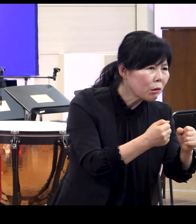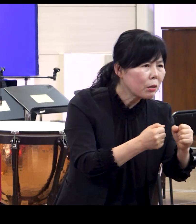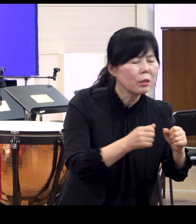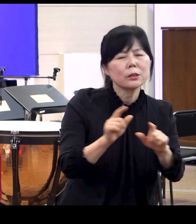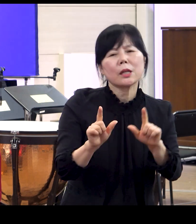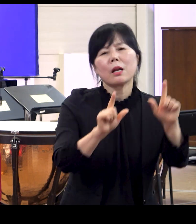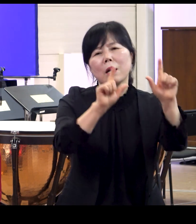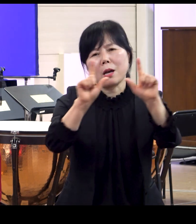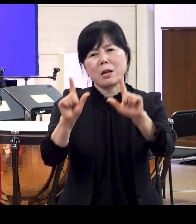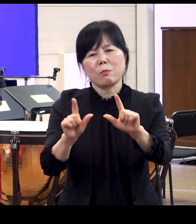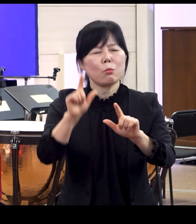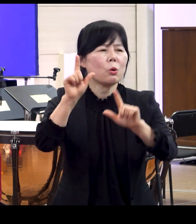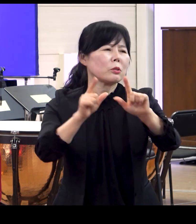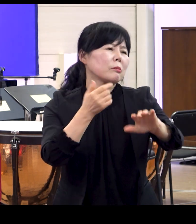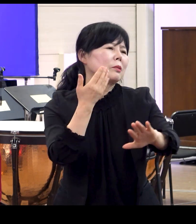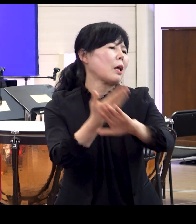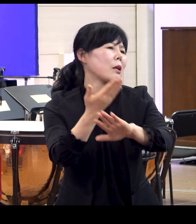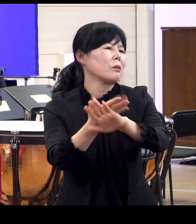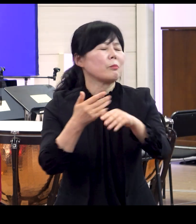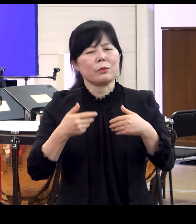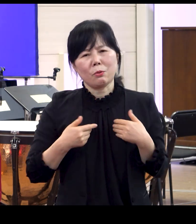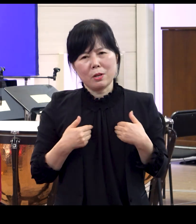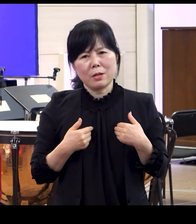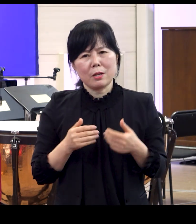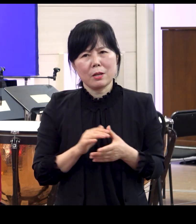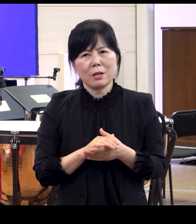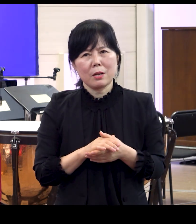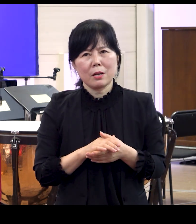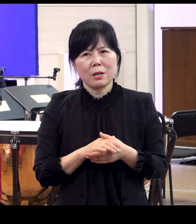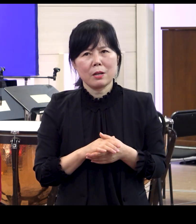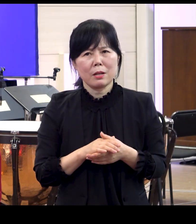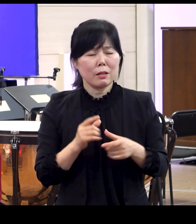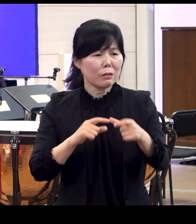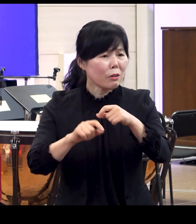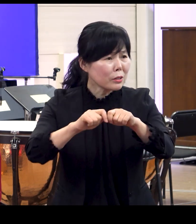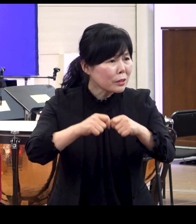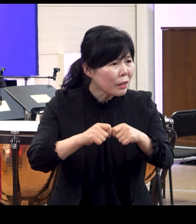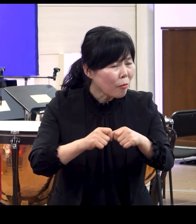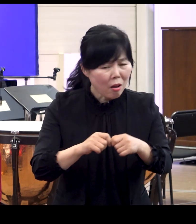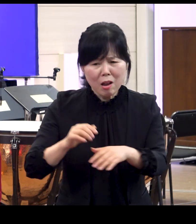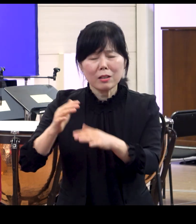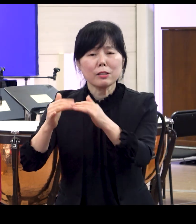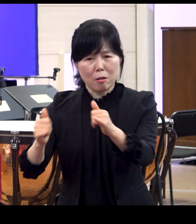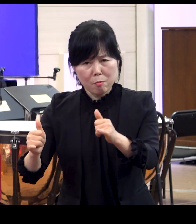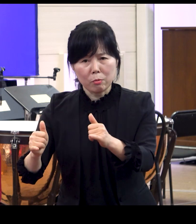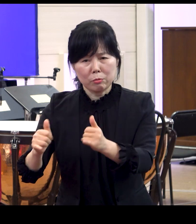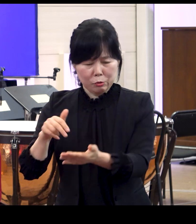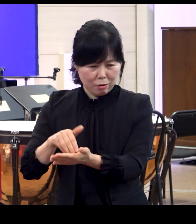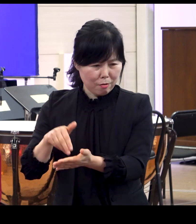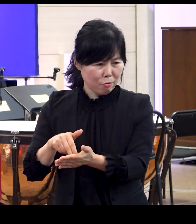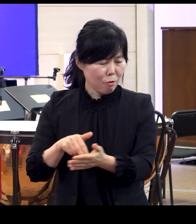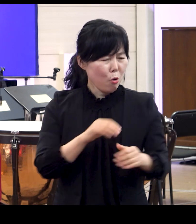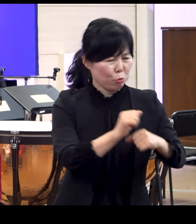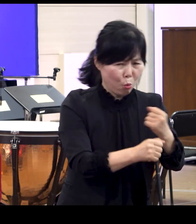겁니다. 좀 더 적나라한 표현을 한다면 우리 인간은 짐승과는 달라야